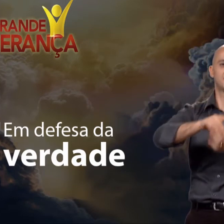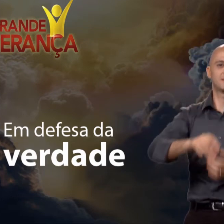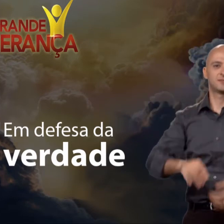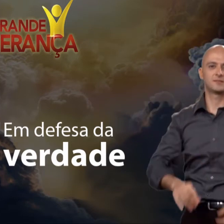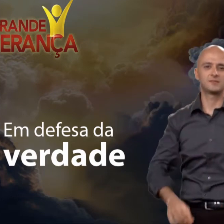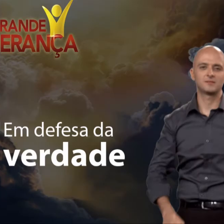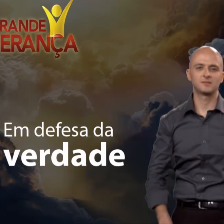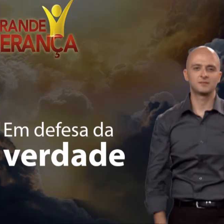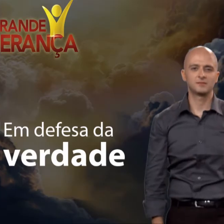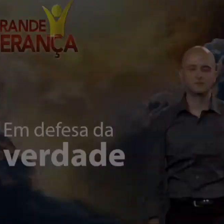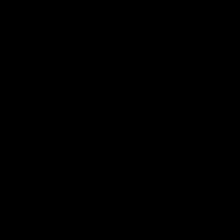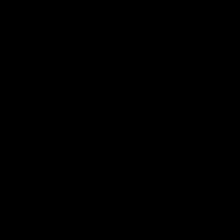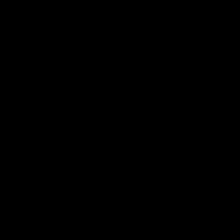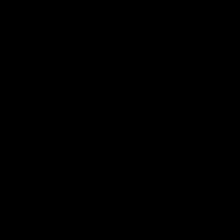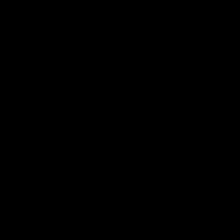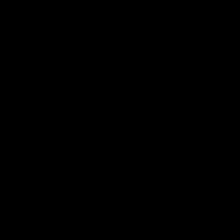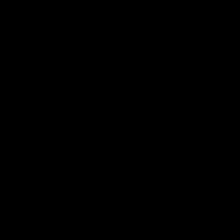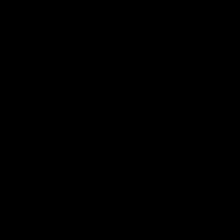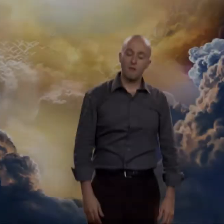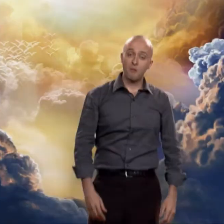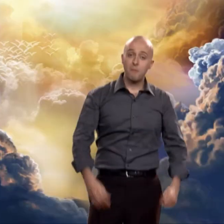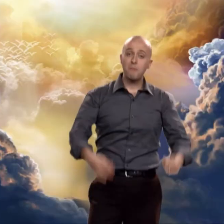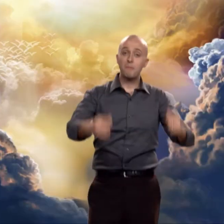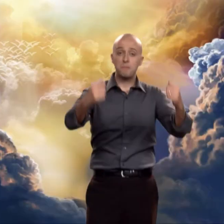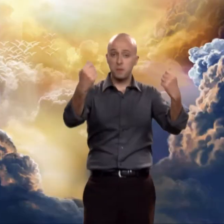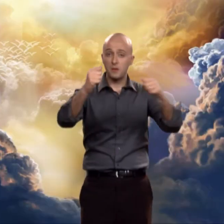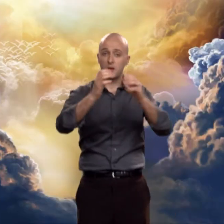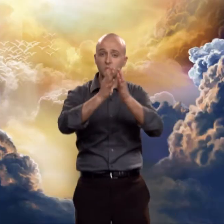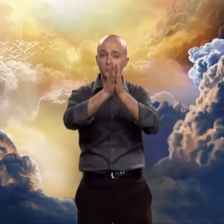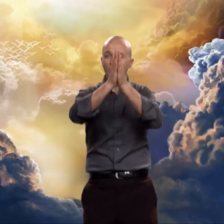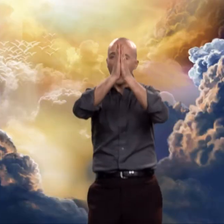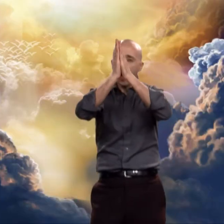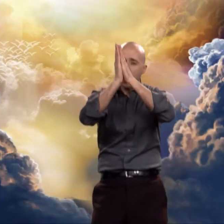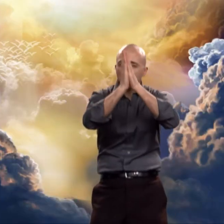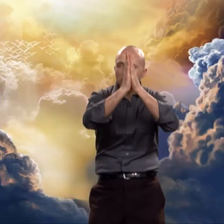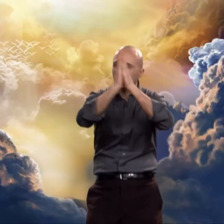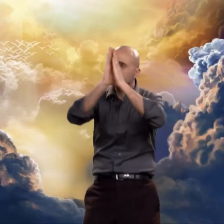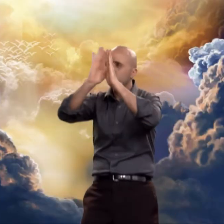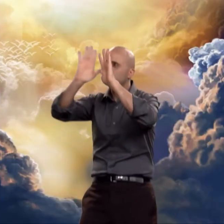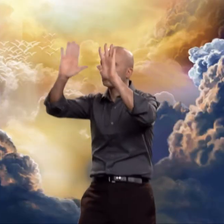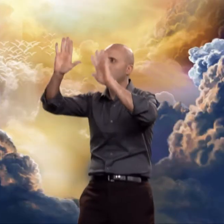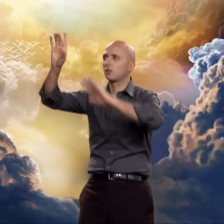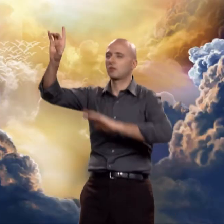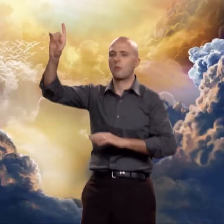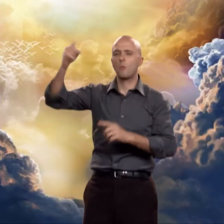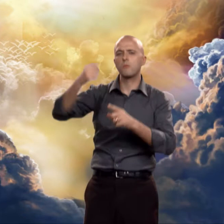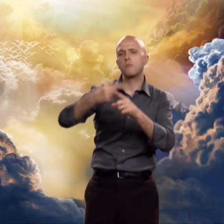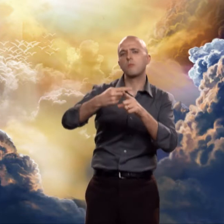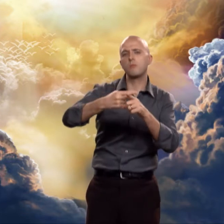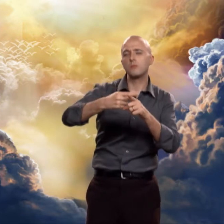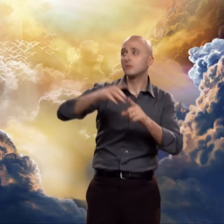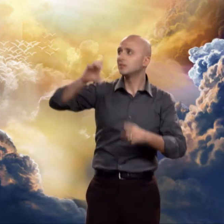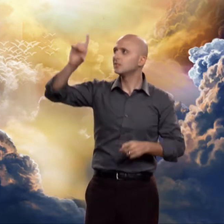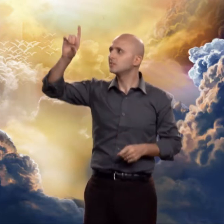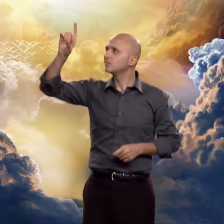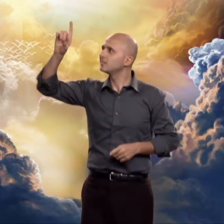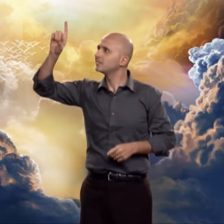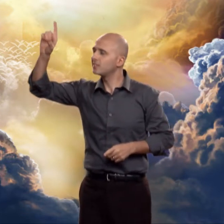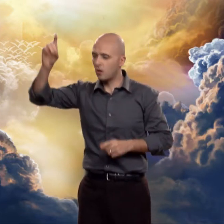Capítulo 7. Em defesa da verdade. O dever de adorar a Deus está baseado no fato de que